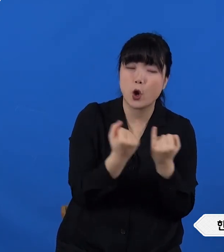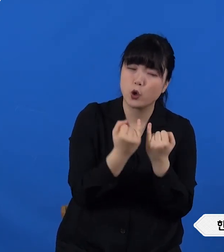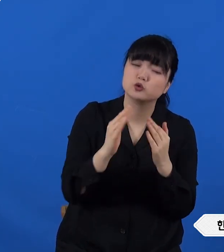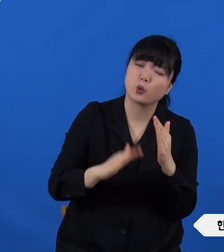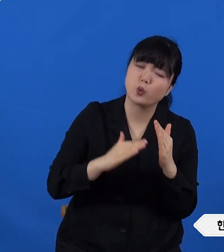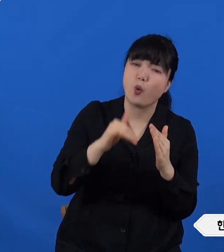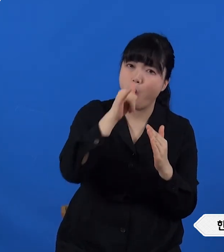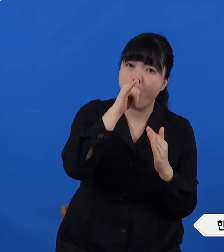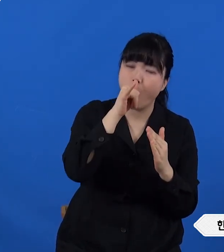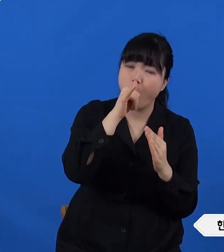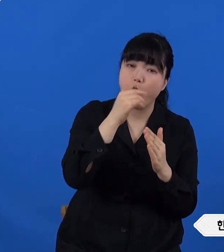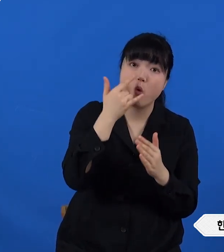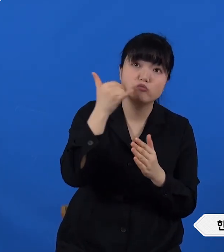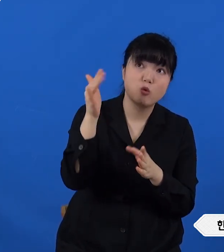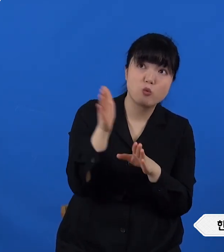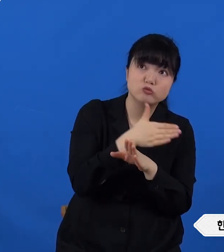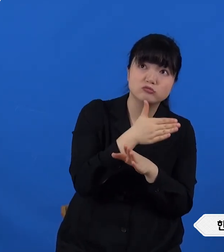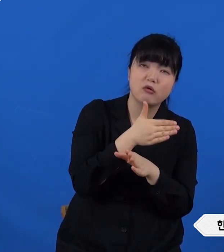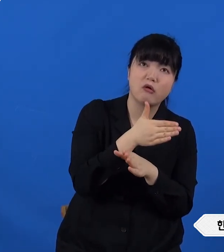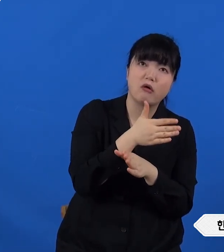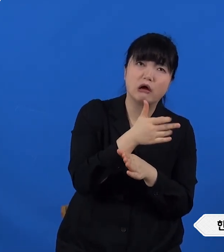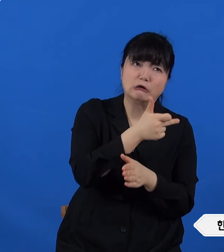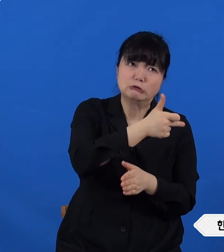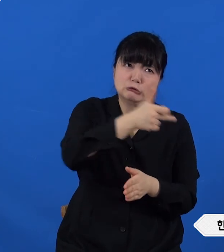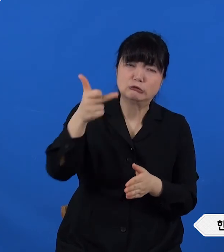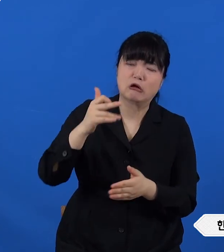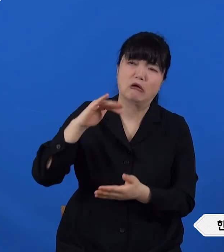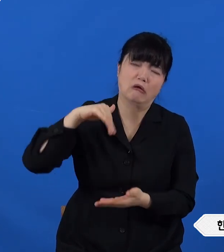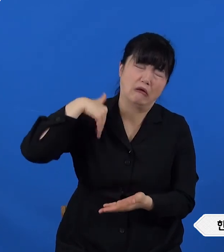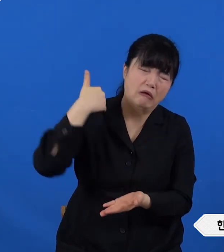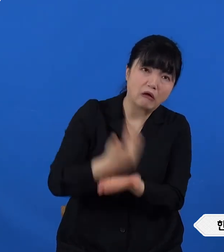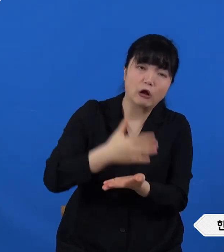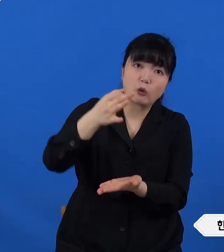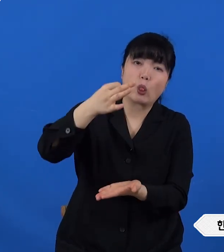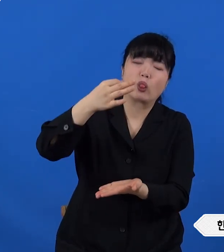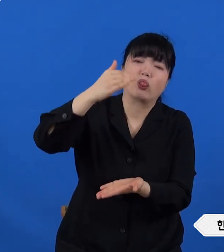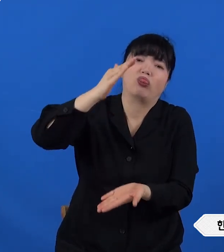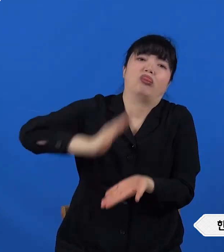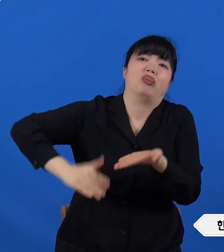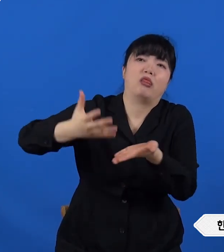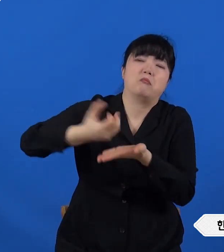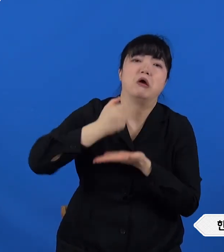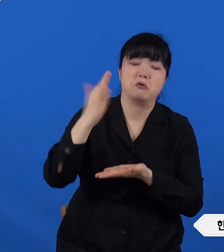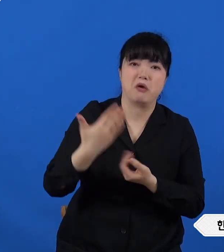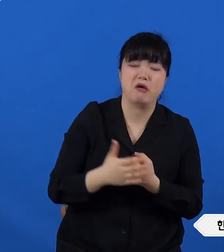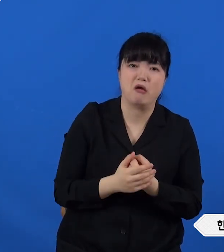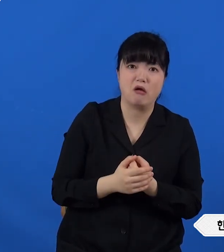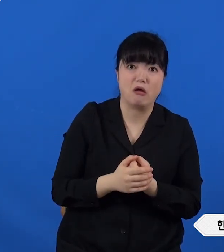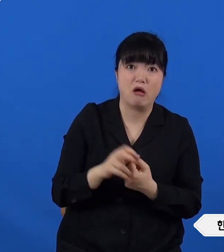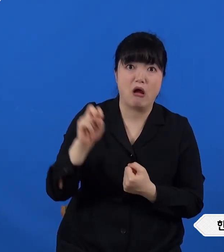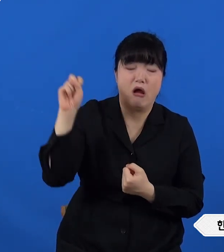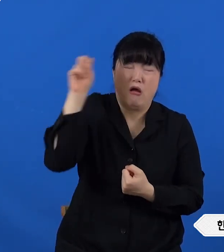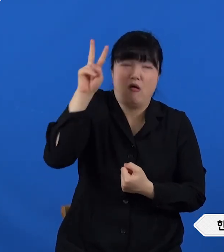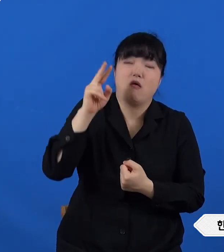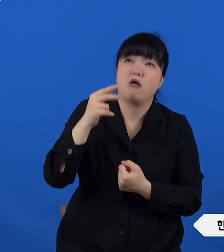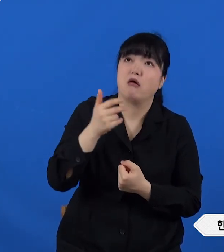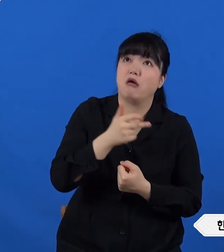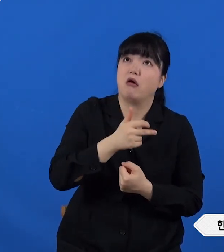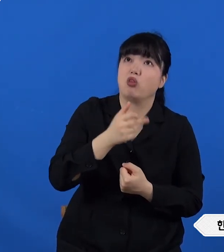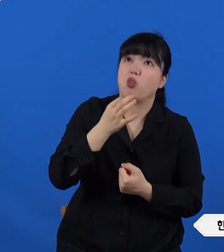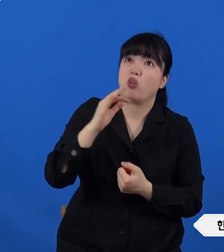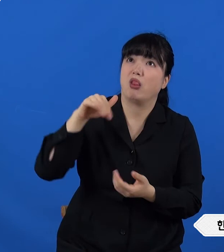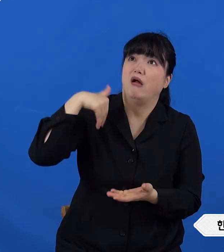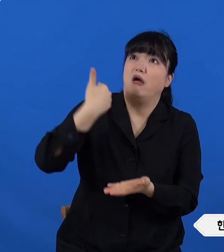있었는데 부모로부터 그에게 상속을 받게 되었습니다. 이분이 갑자기 큰 돈이